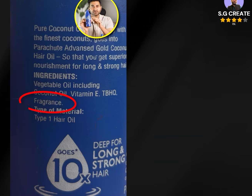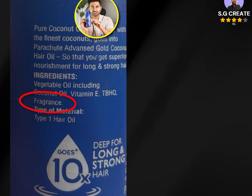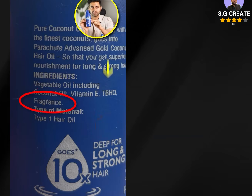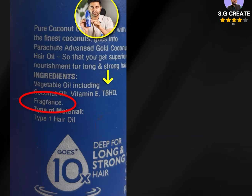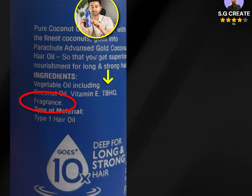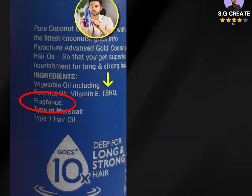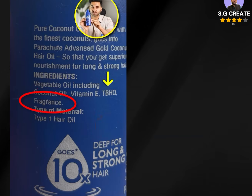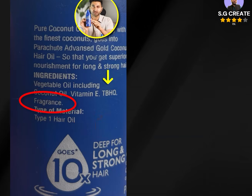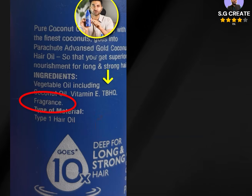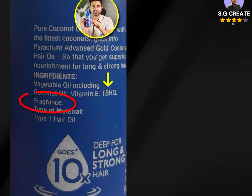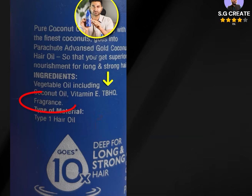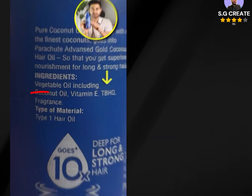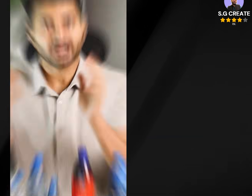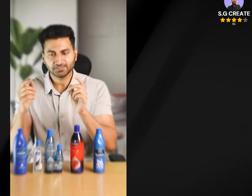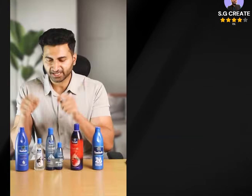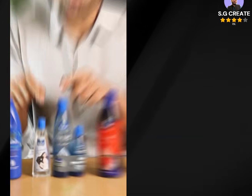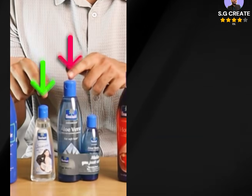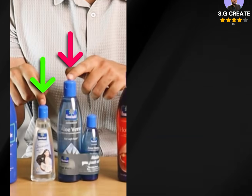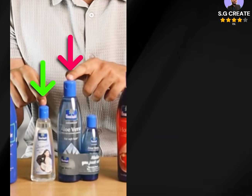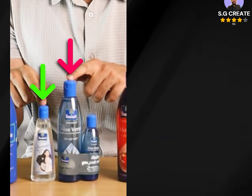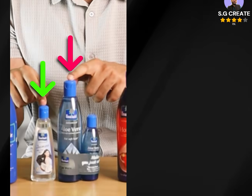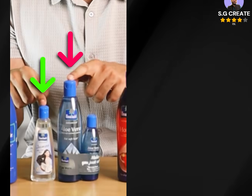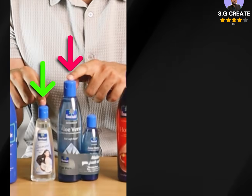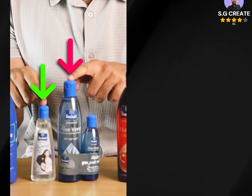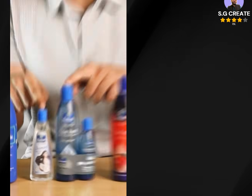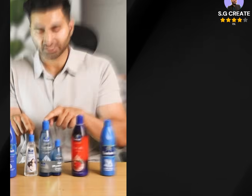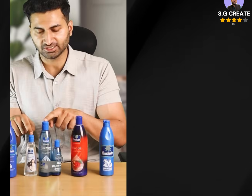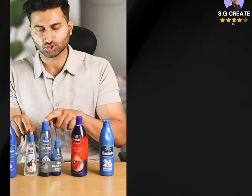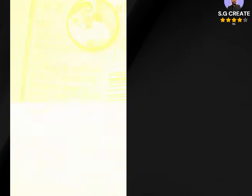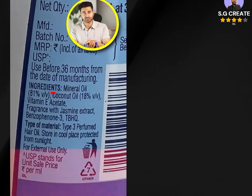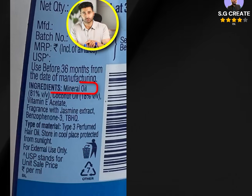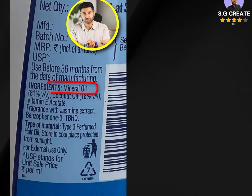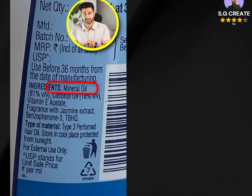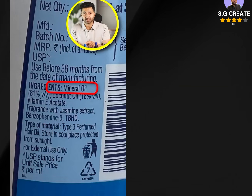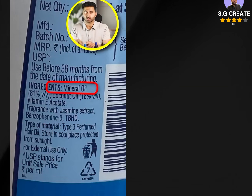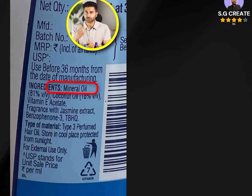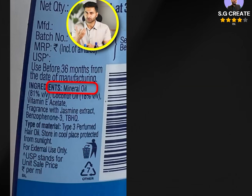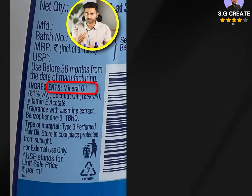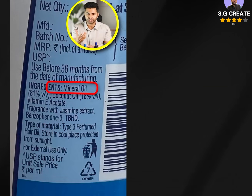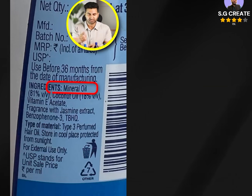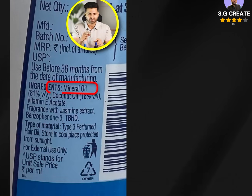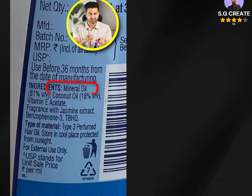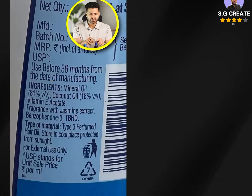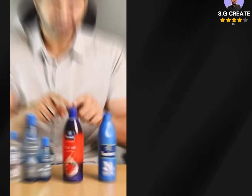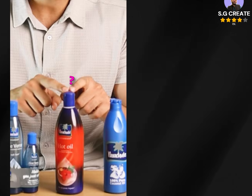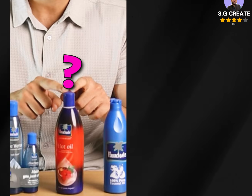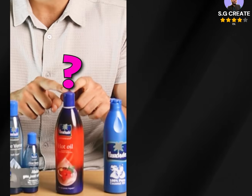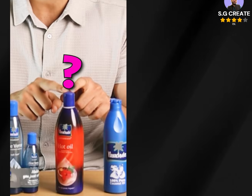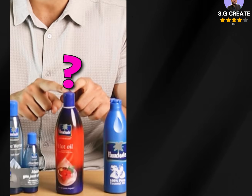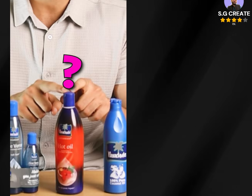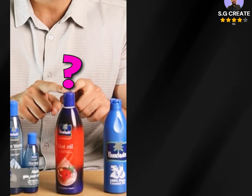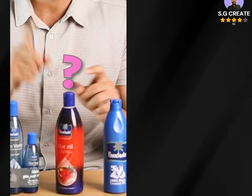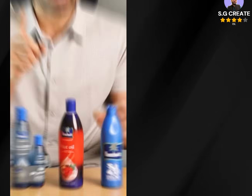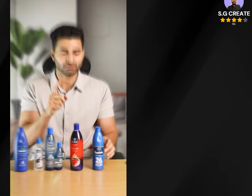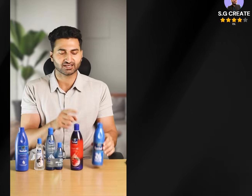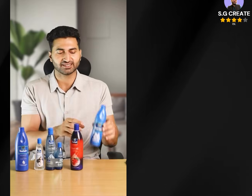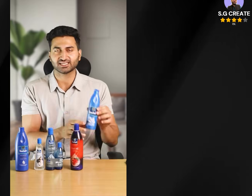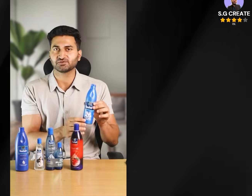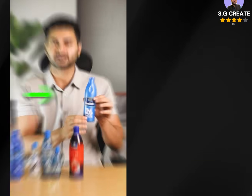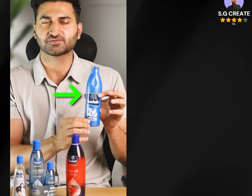आर्टिफिशियल फ्रेग्रेंस और It should प्रिजर्वेटिव not भी है list इसमें। any बाकी other पैराशूट oils कोकोनट ऑयल like भी मुझे खास palm नहीं लगे, or क्योंकि इन mineral दोनों में मिनरल oil, ऑयल मिला which रखा है, are जो कि common in पेट्रोलियम से ड्राइव किया adulterants. जाता है। इसमें सारी Simple जानकारी home नहीं दी है, purity तो बाद में tests लगाने के लिए मैं fridge 100%